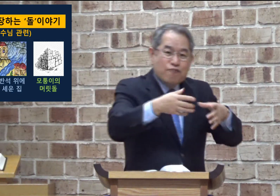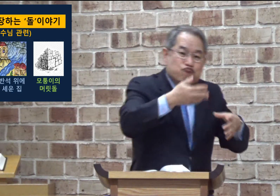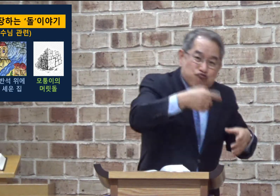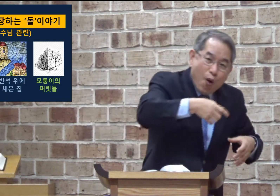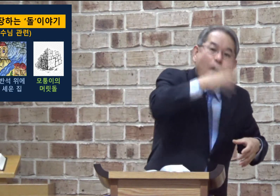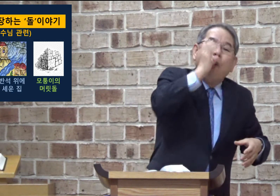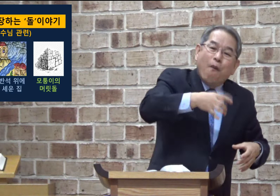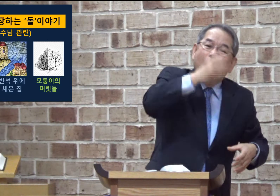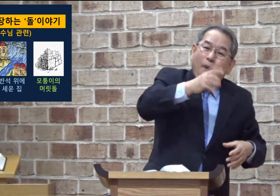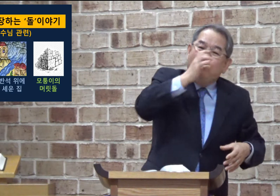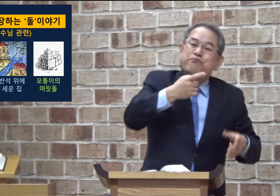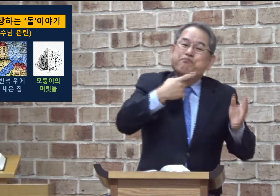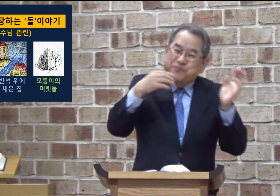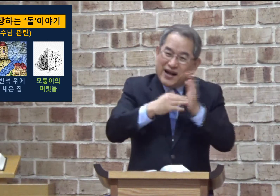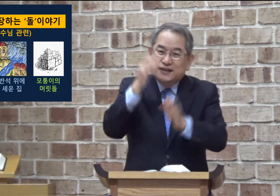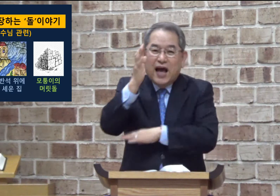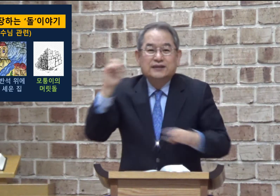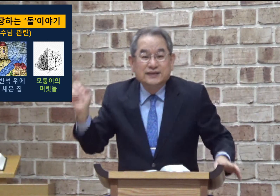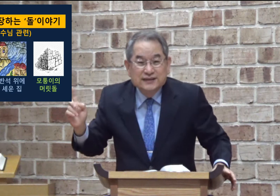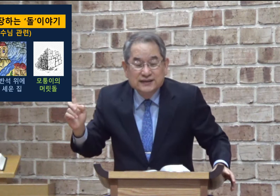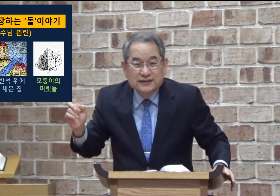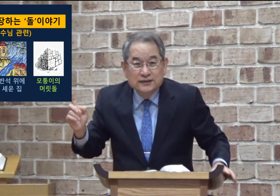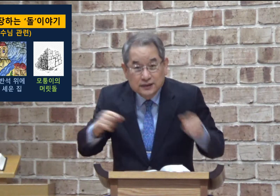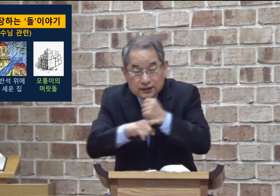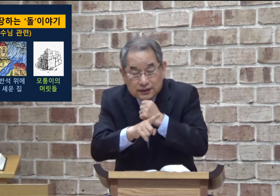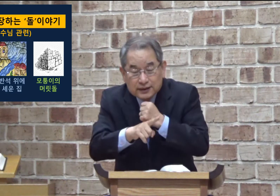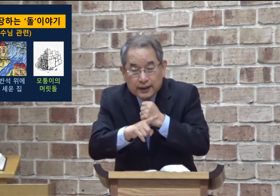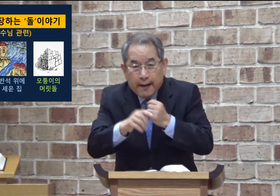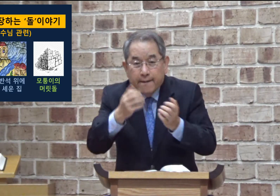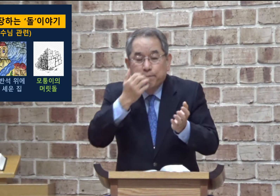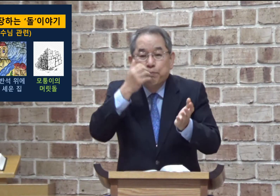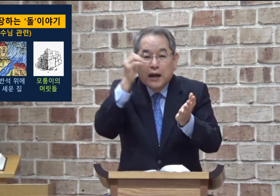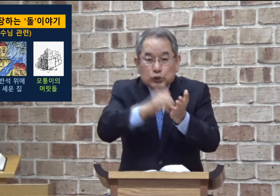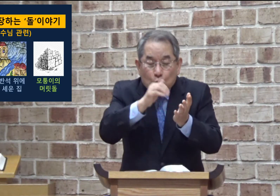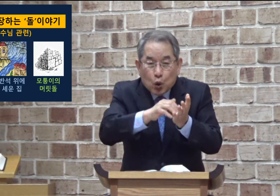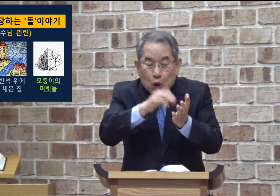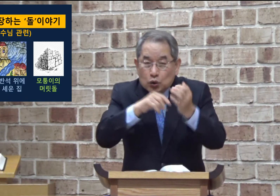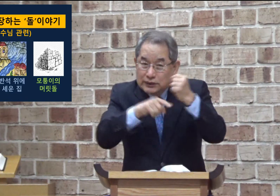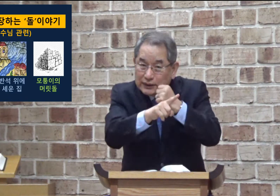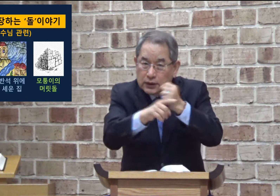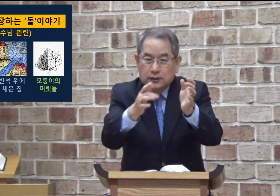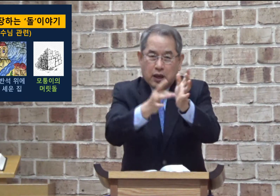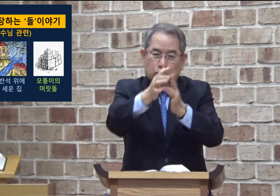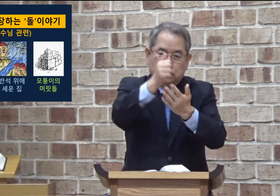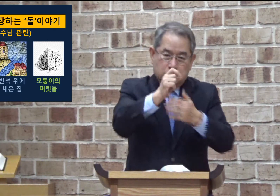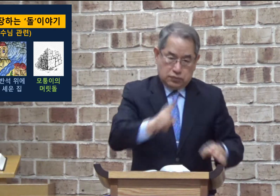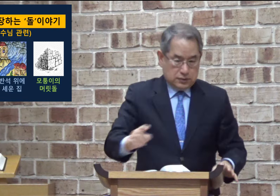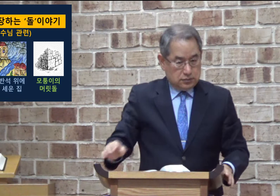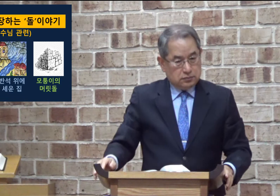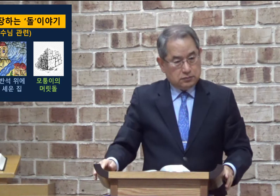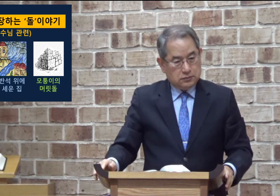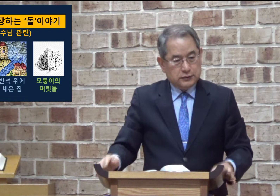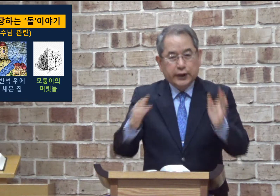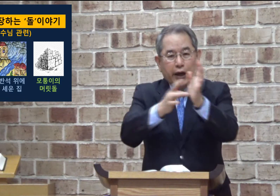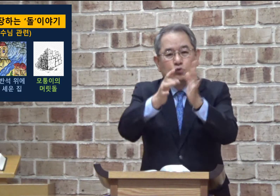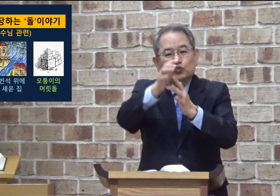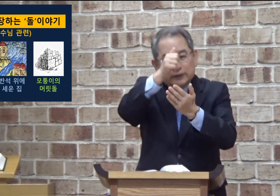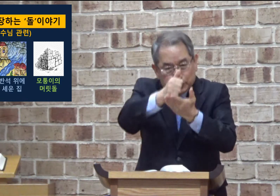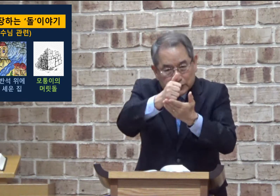반석에서 생수가 난 것은, 반석은 예수님을 의미합니다. 예수님은 생수이십니다.